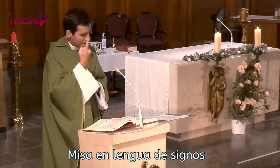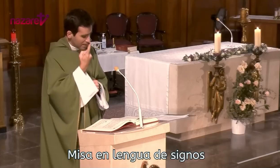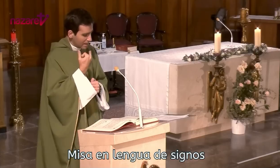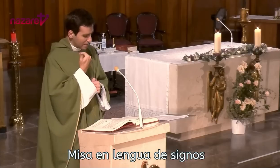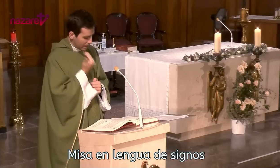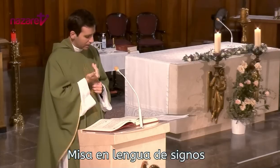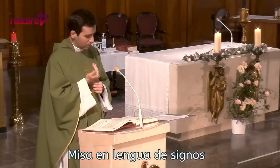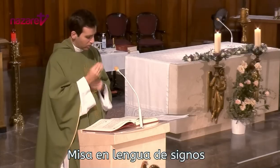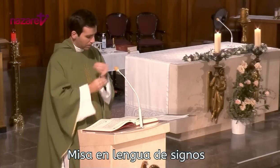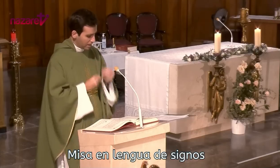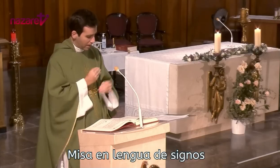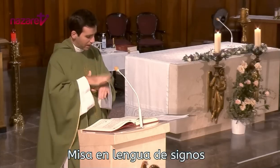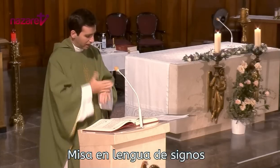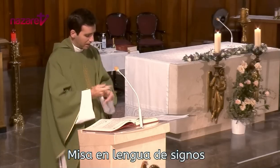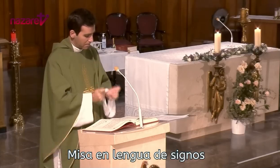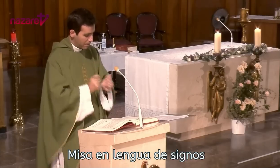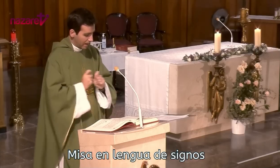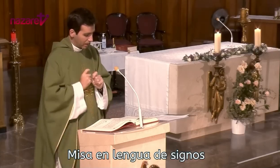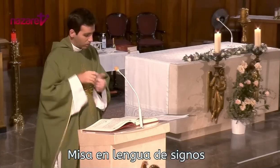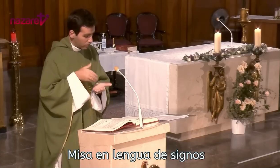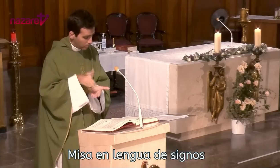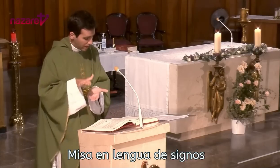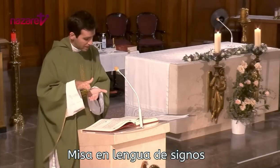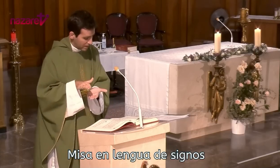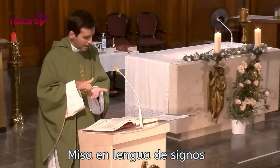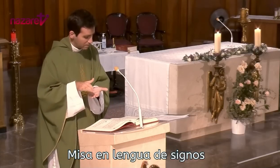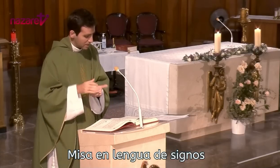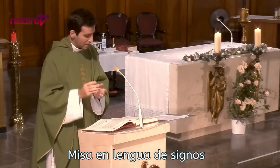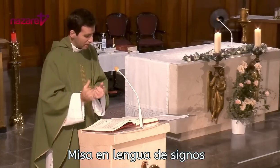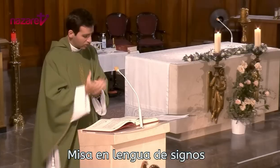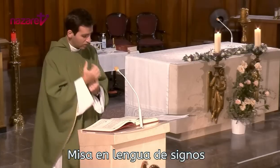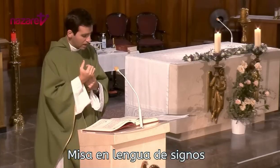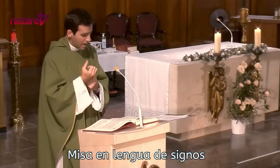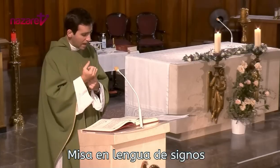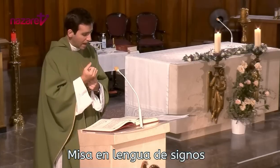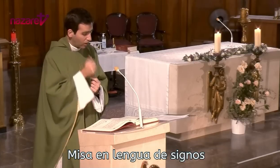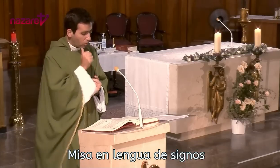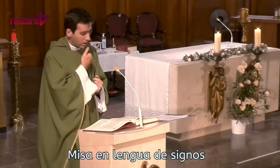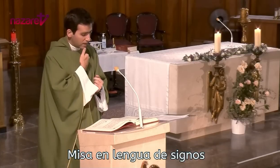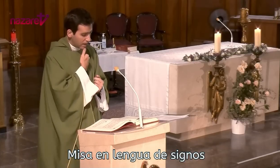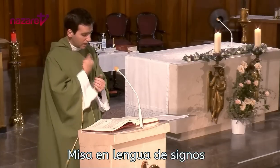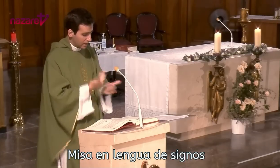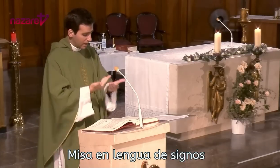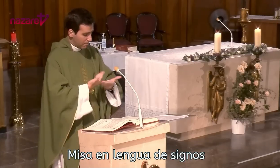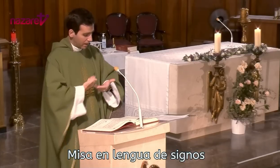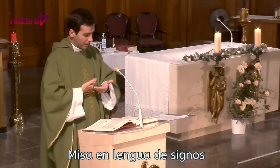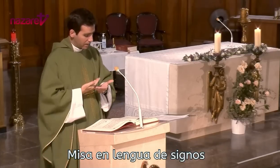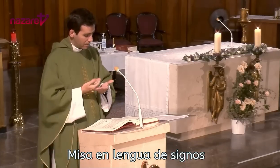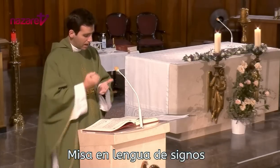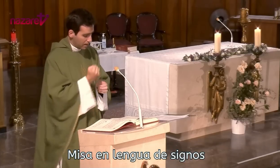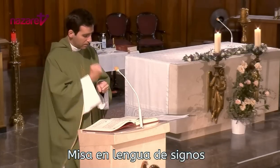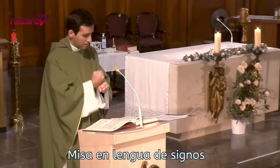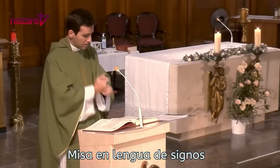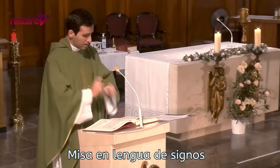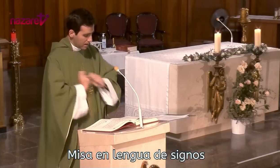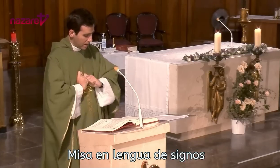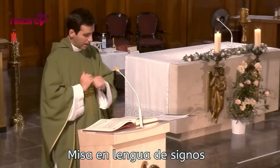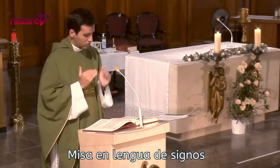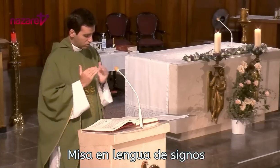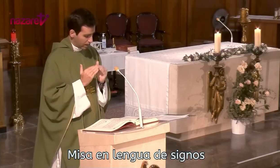Ya sé lo que voy a hacer para que cuando me eche de la administración encuentre quien me reciba en su casa.